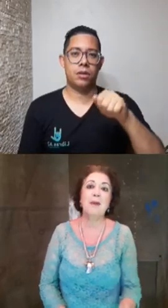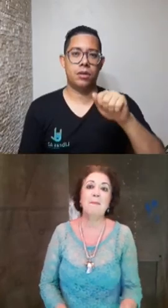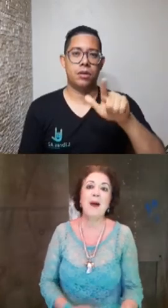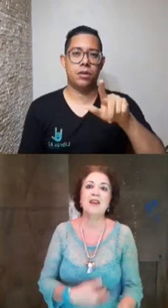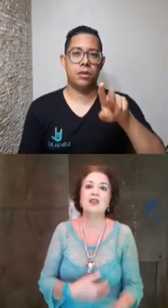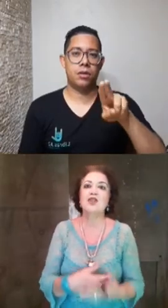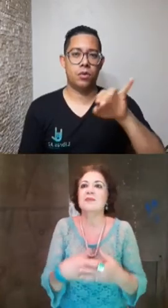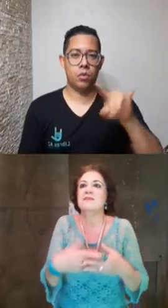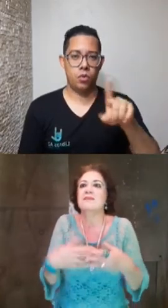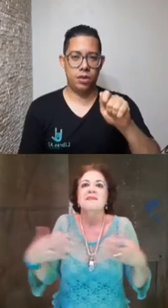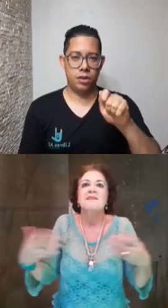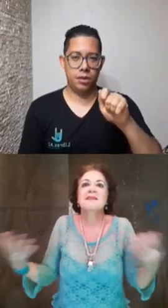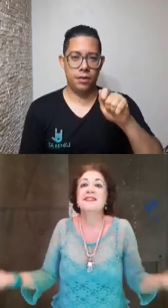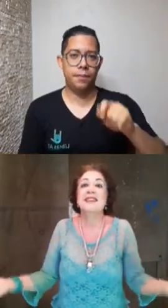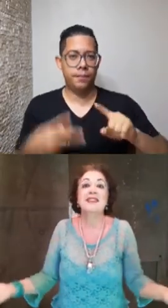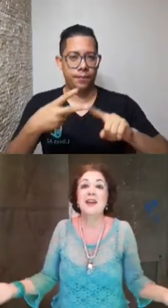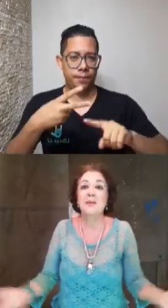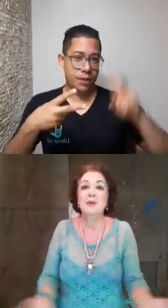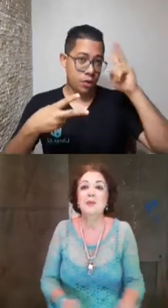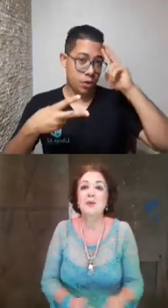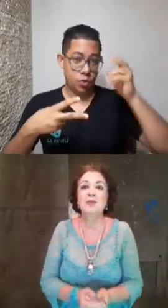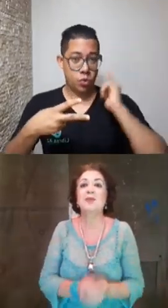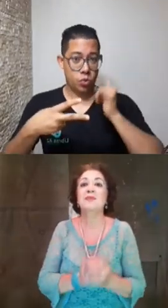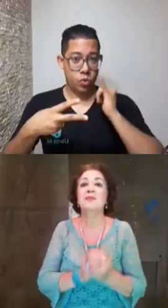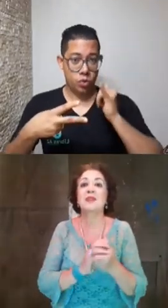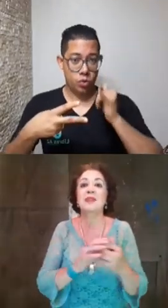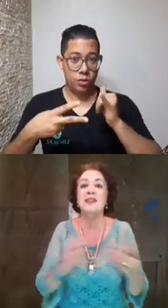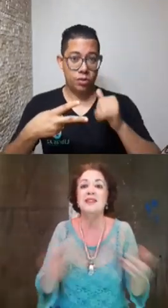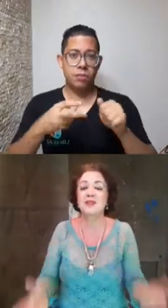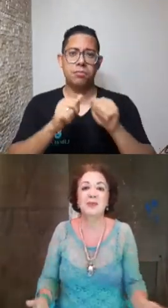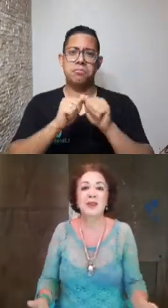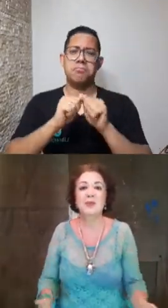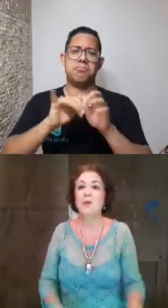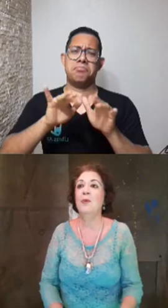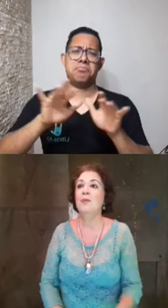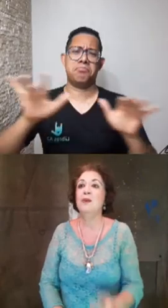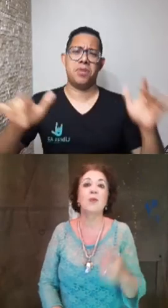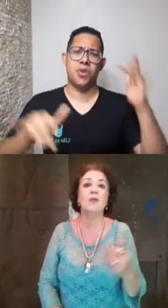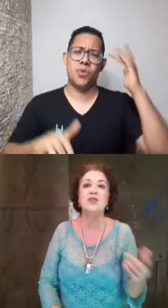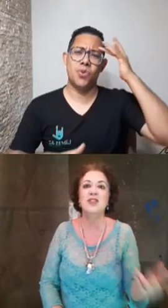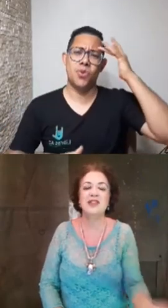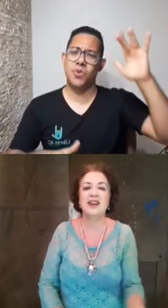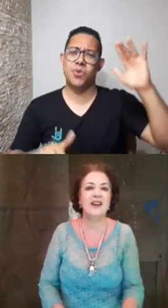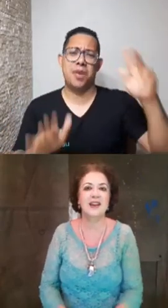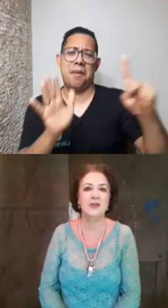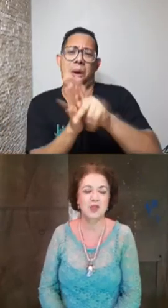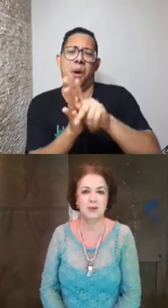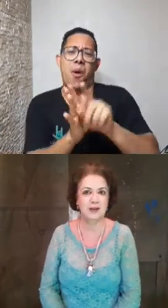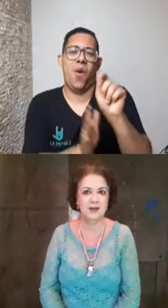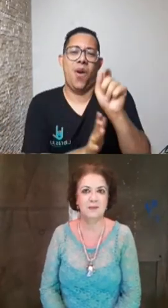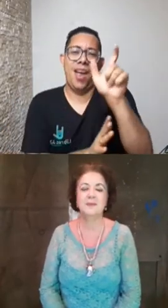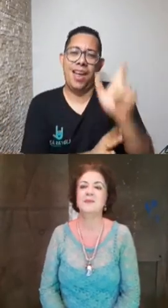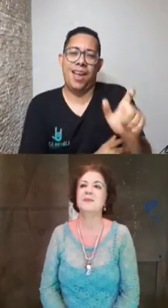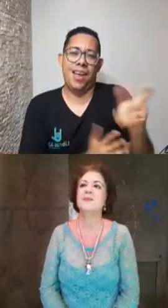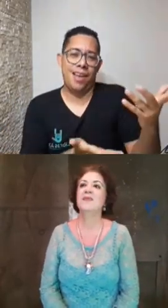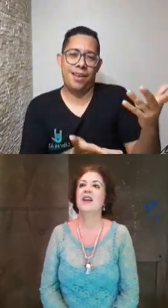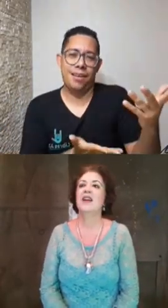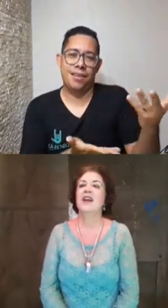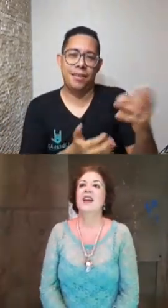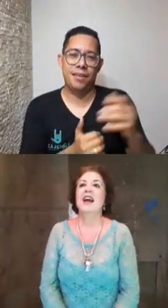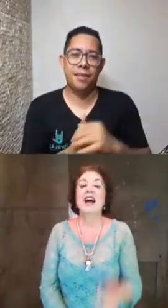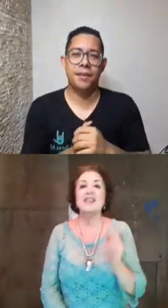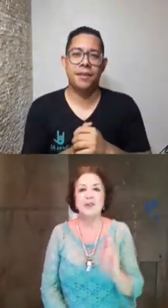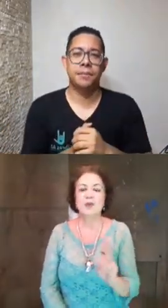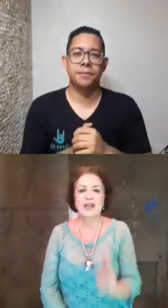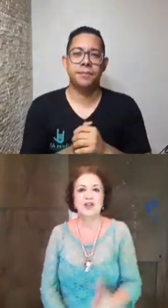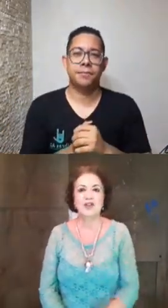segunda parte está aí pelo mundo, não sei se é domínio público, alguns dizem que é Khalil Gibran.